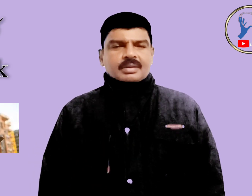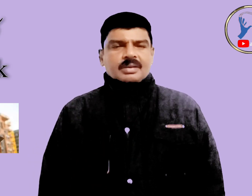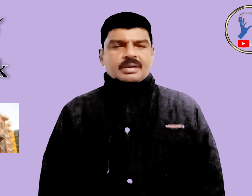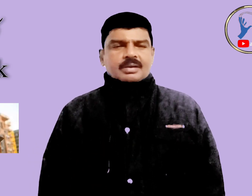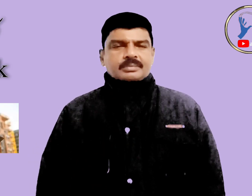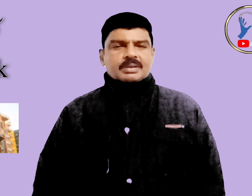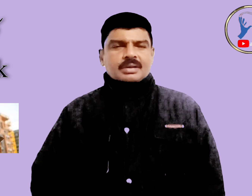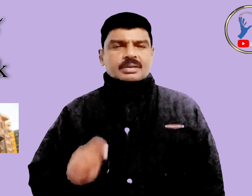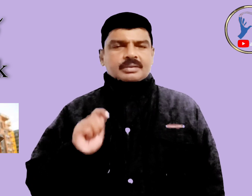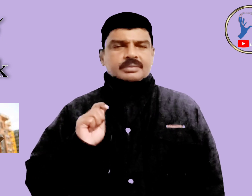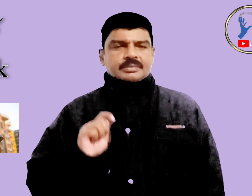काम करना,